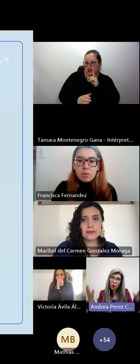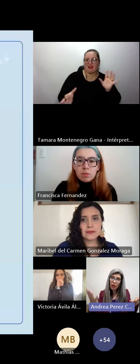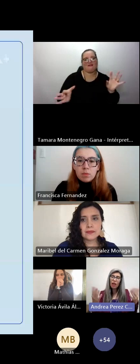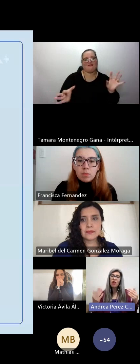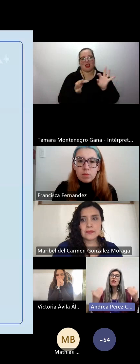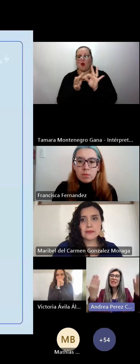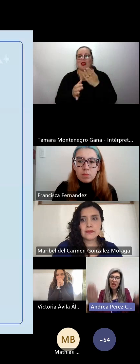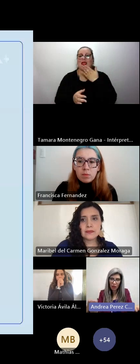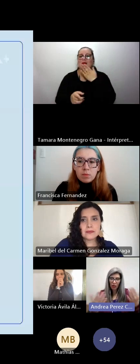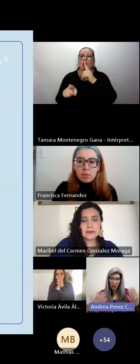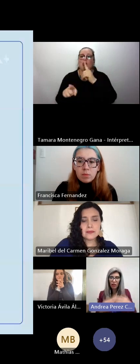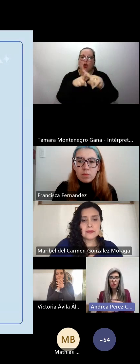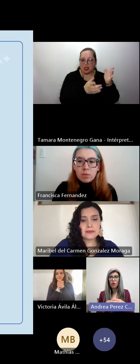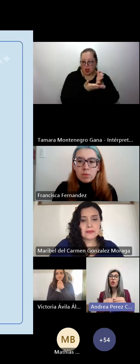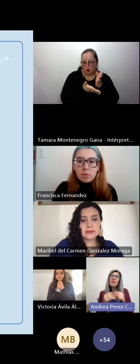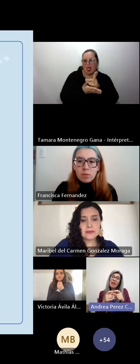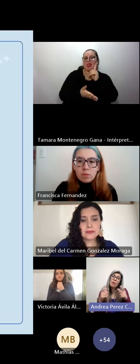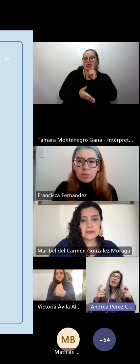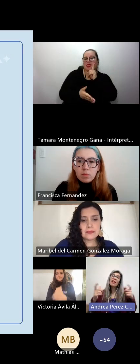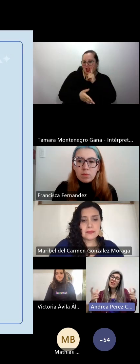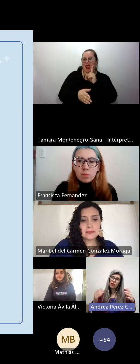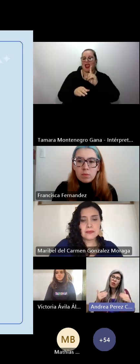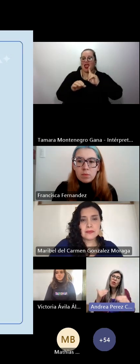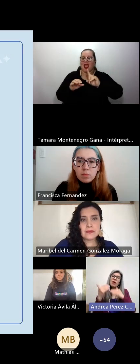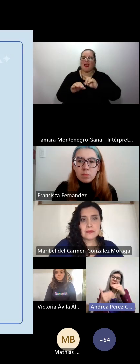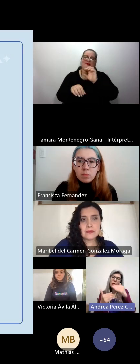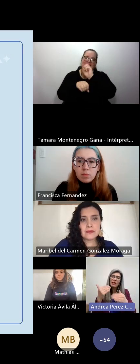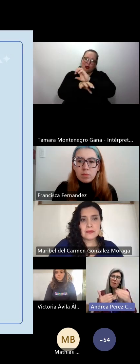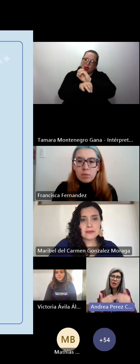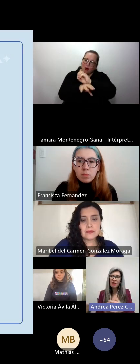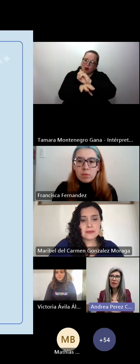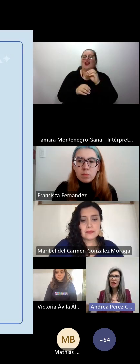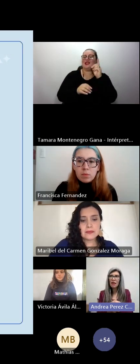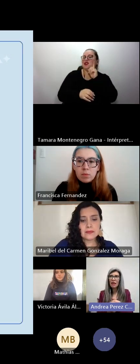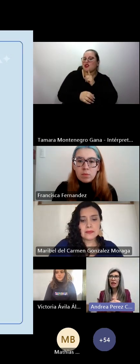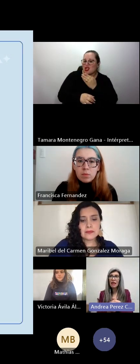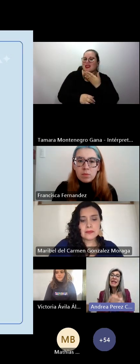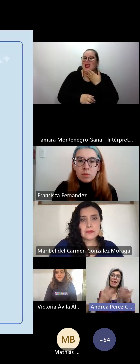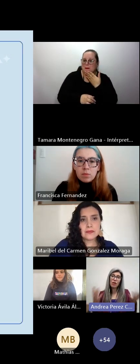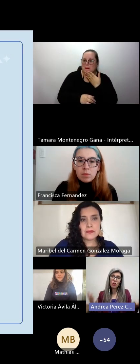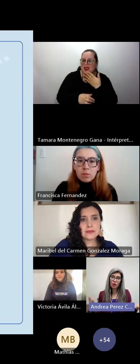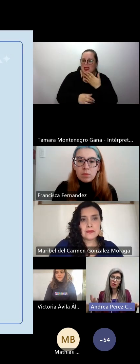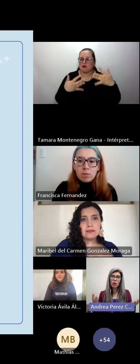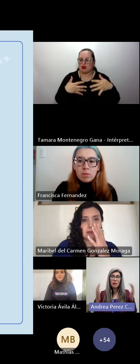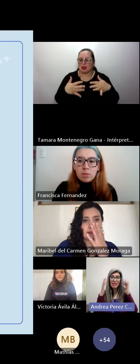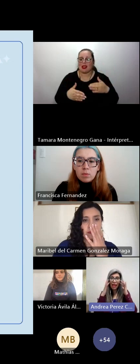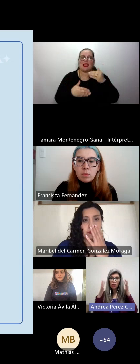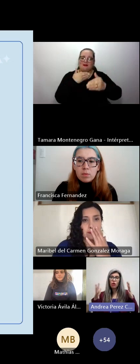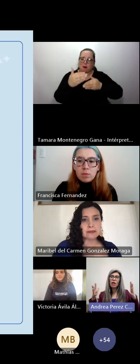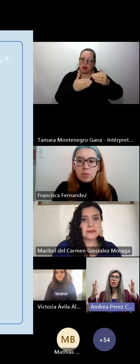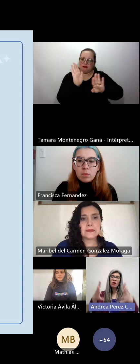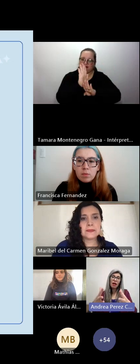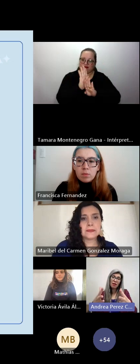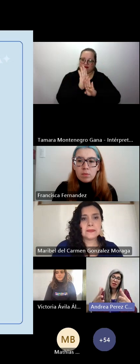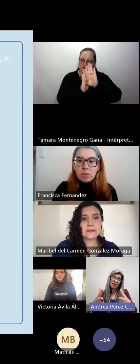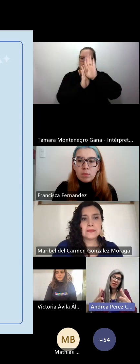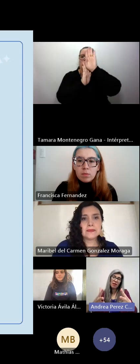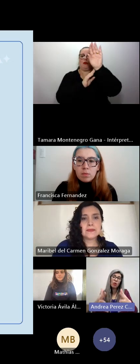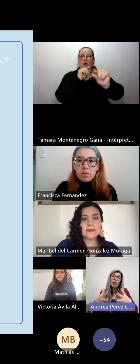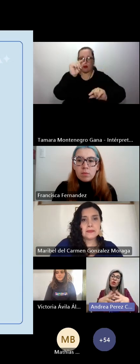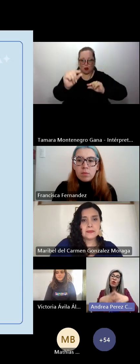con otras escuelas donde sí hay educadores sordos y vayamos creciendo paulatinamente en ellos, ¿no es cierto? Pensando en